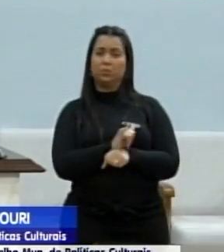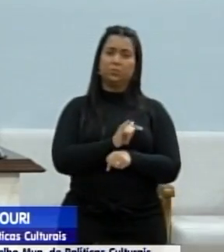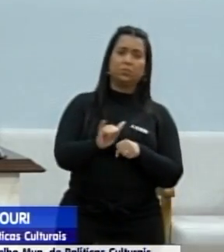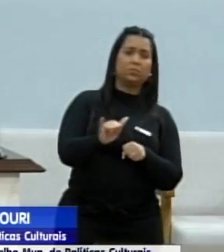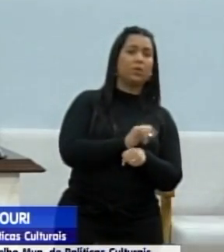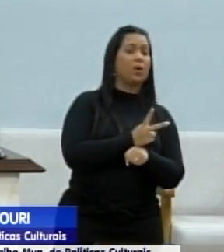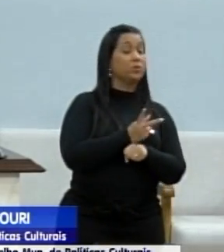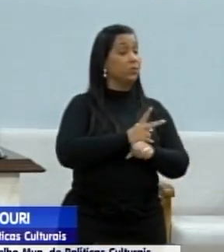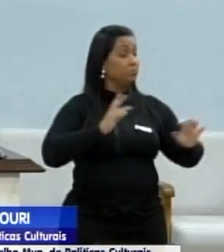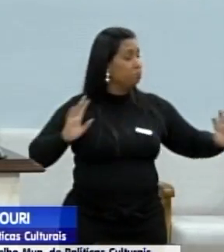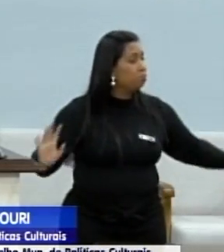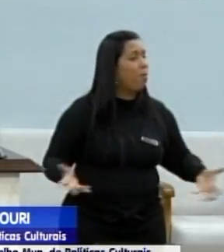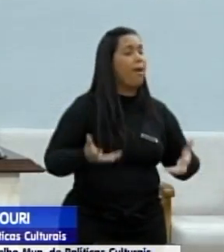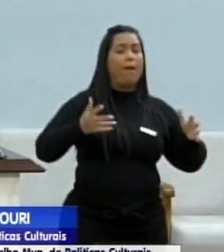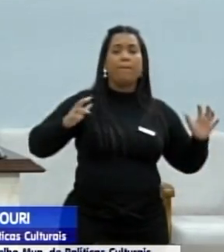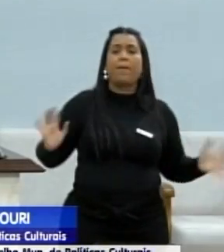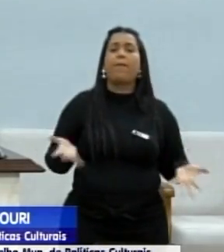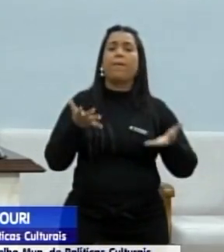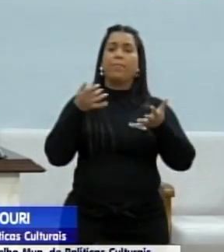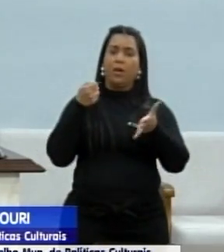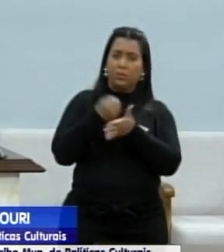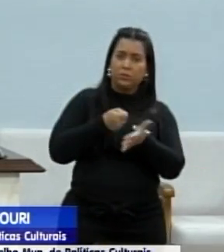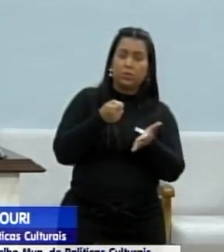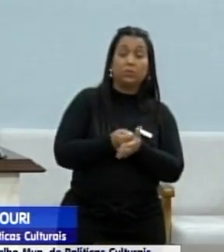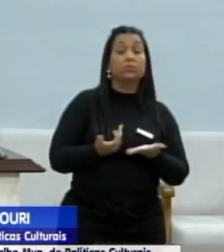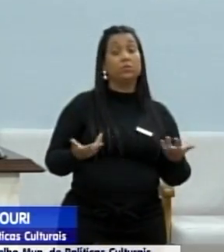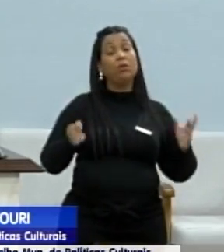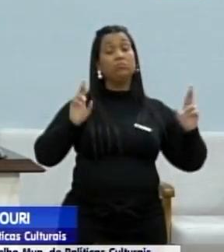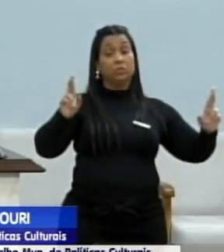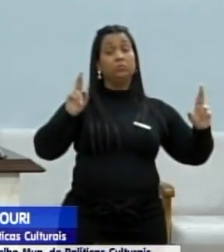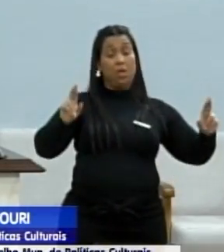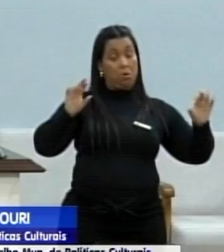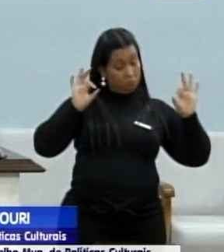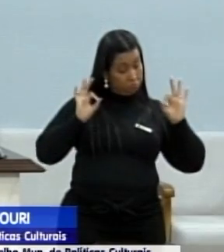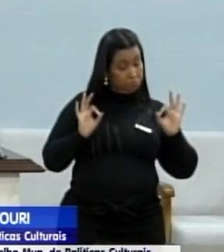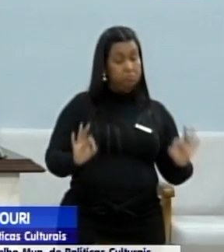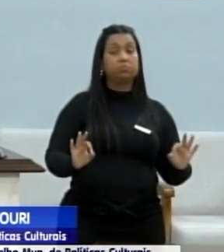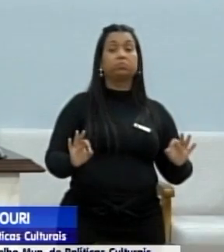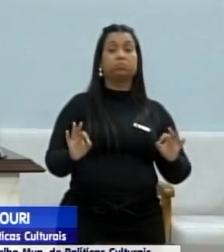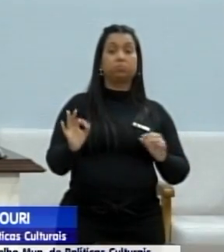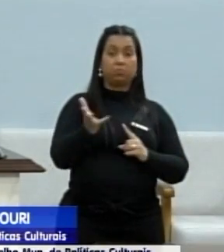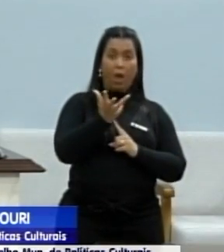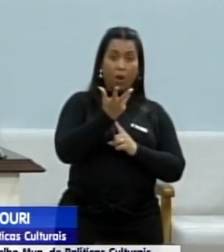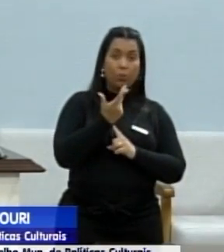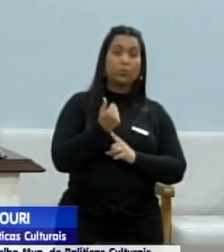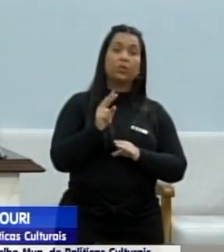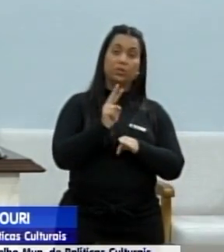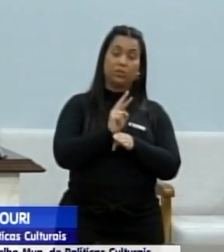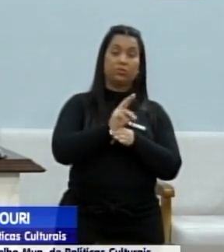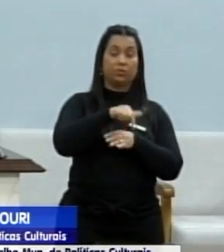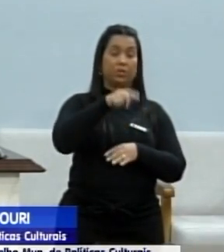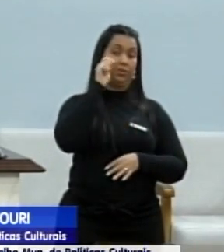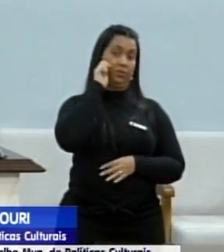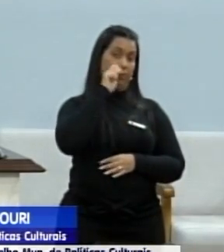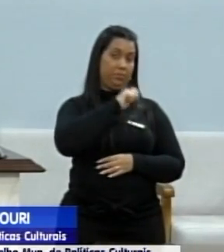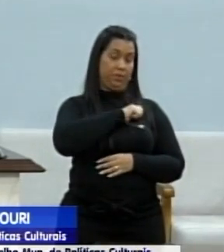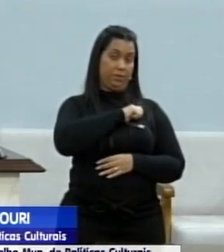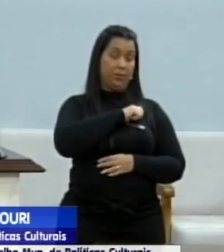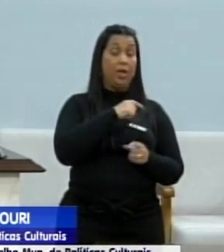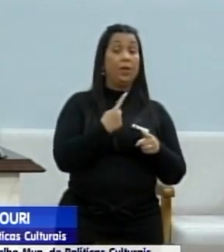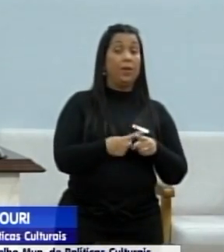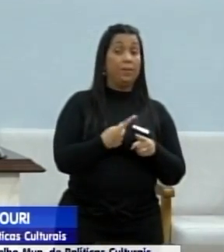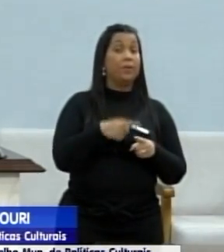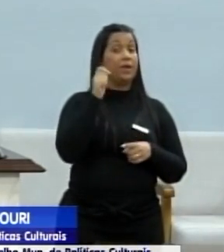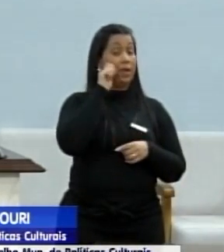esse engajamento, a gente está trazendo essa luta. Então a gente espera que de fato a cultura seja cuidada em nossa cidade, porque Rio